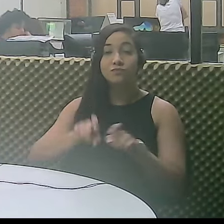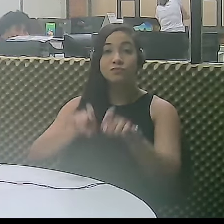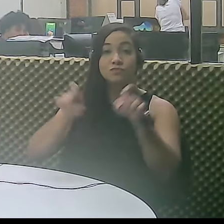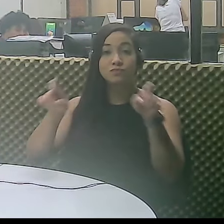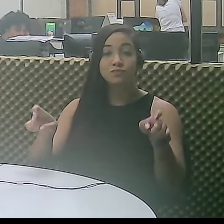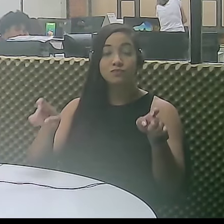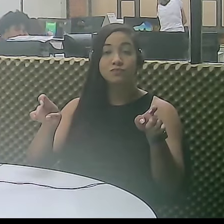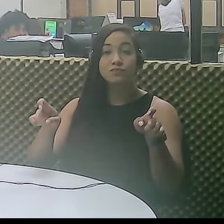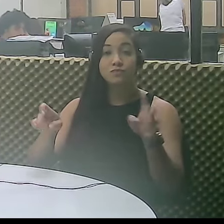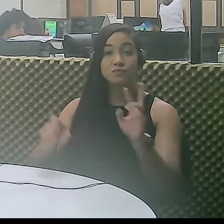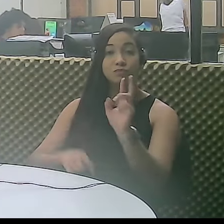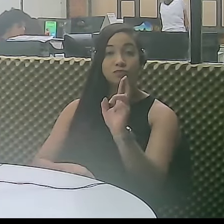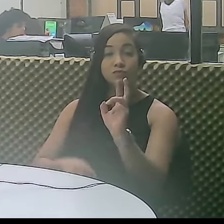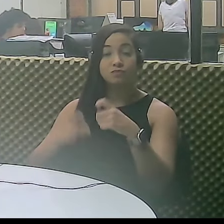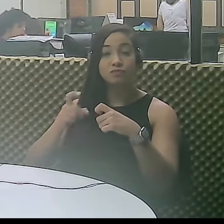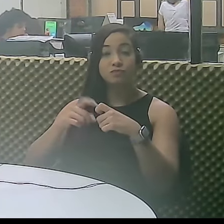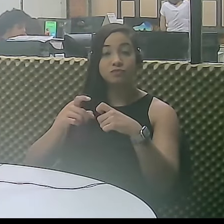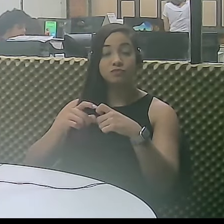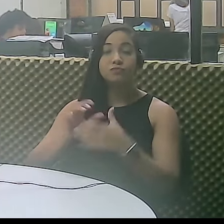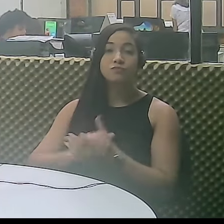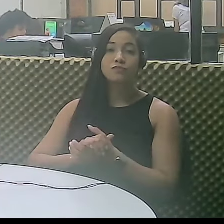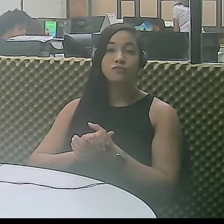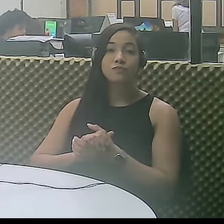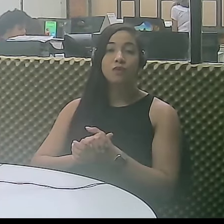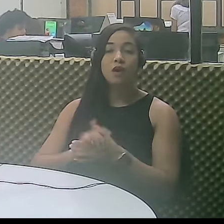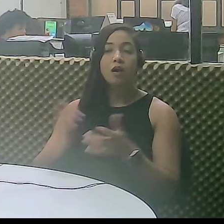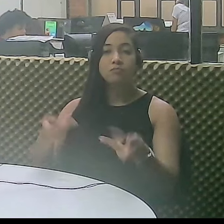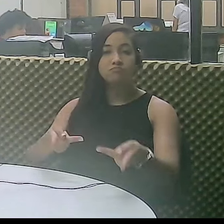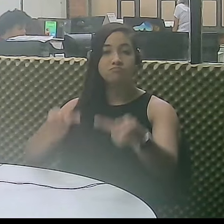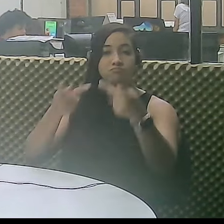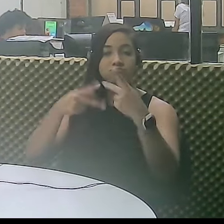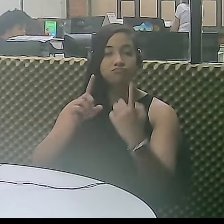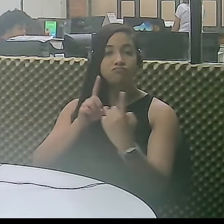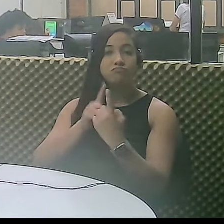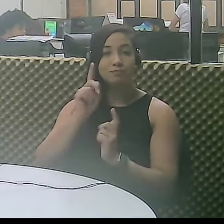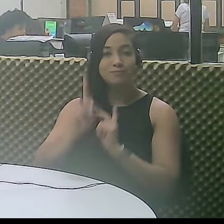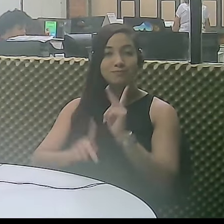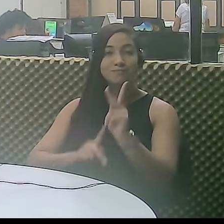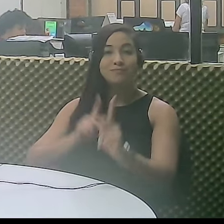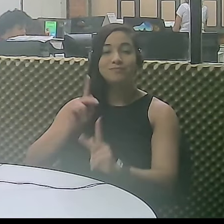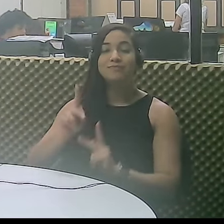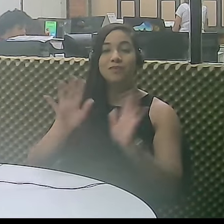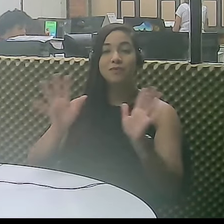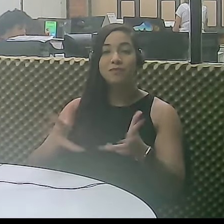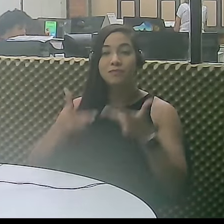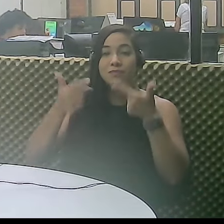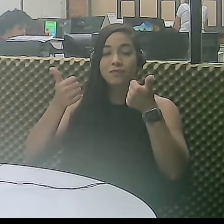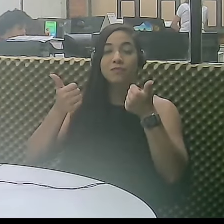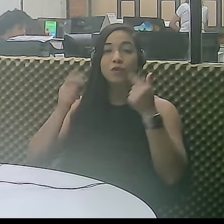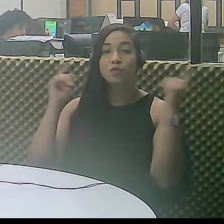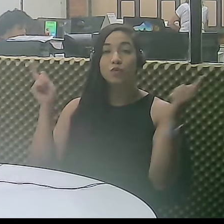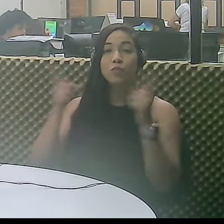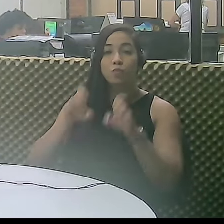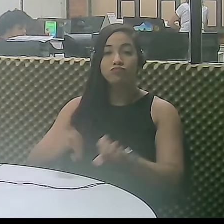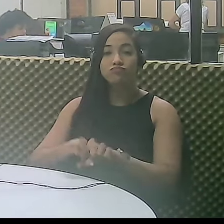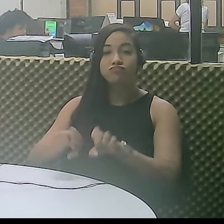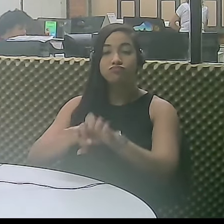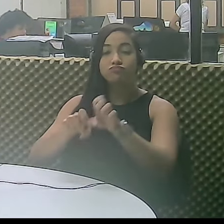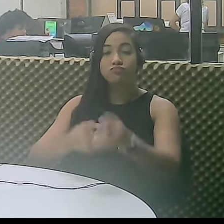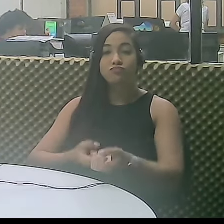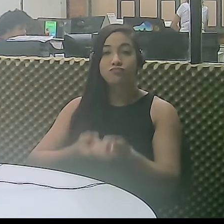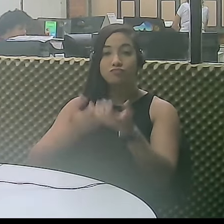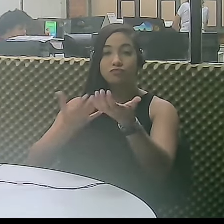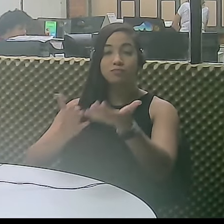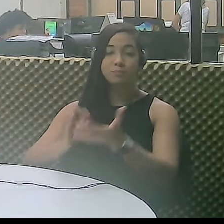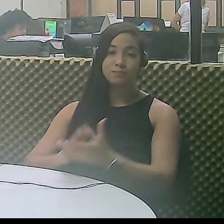e obstetricia para aumentar a capacidade de atendimento à população e melhorar ainda mais toda a estrutura oferecida.